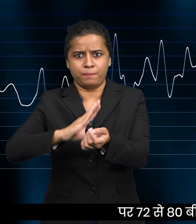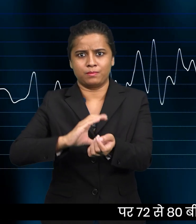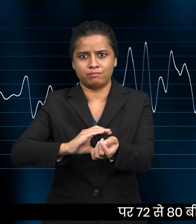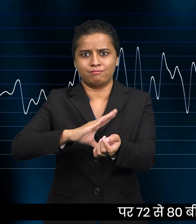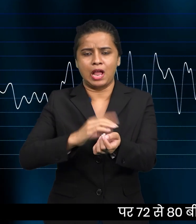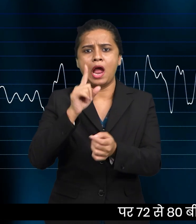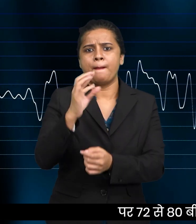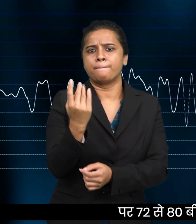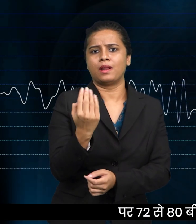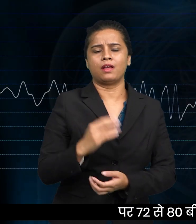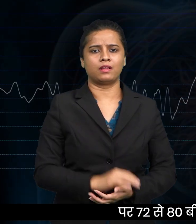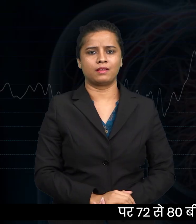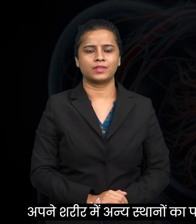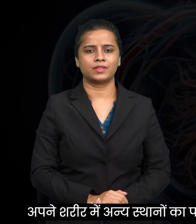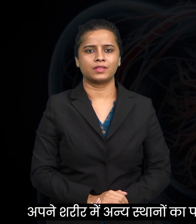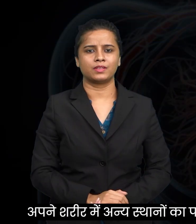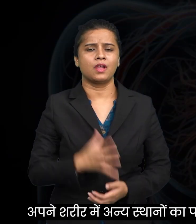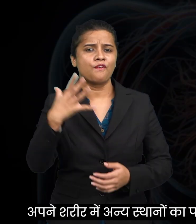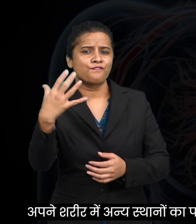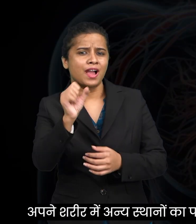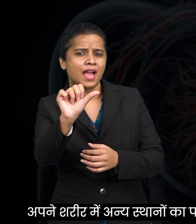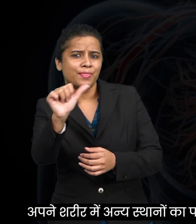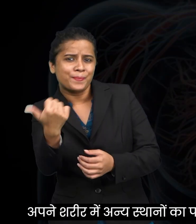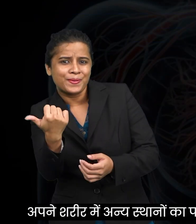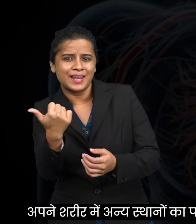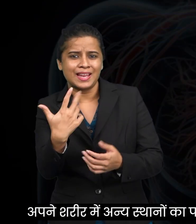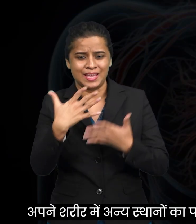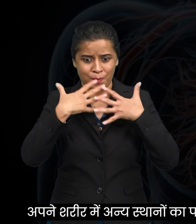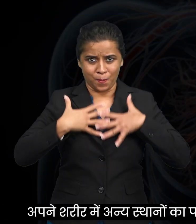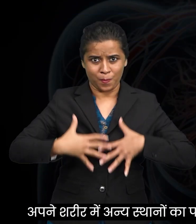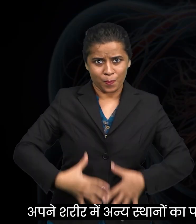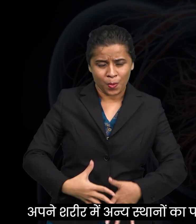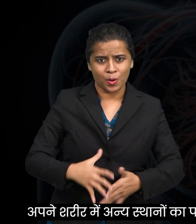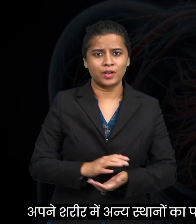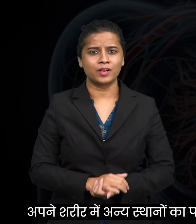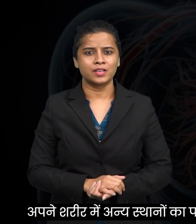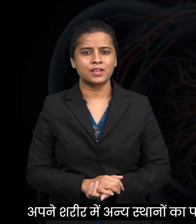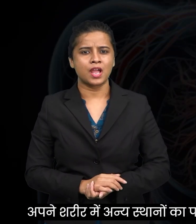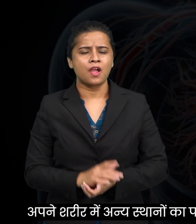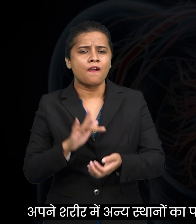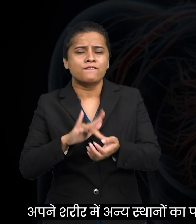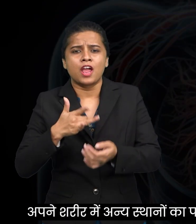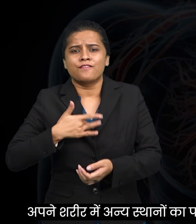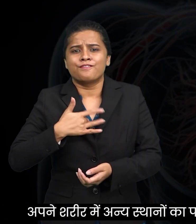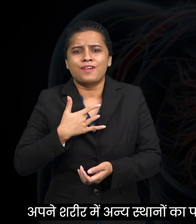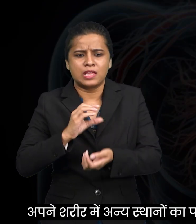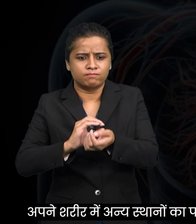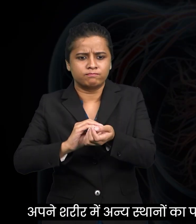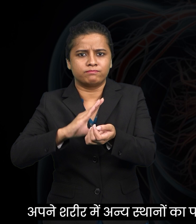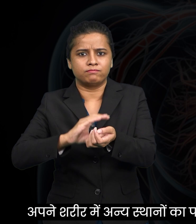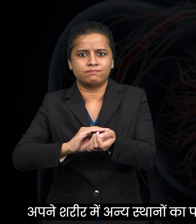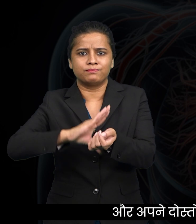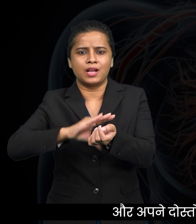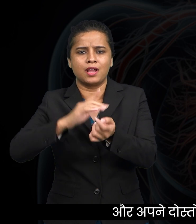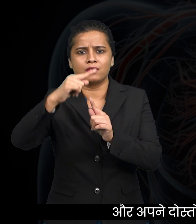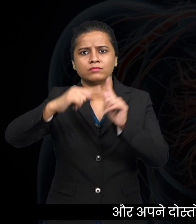बीच होती है। अपने शरीर में अन्य स्थानों का पता लगाएं जहां आप नाड़ी महसूस कर